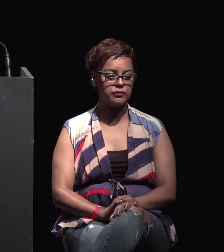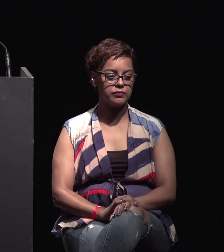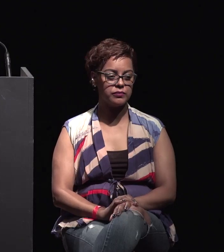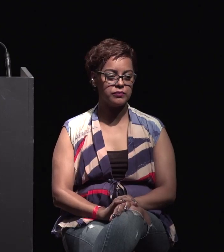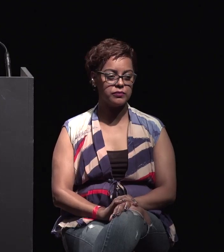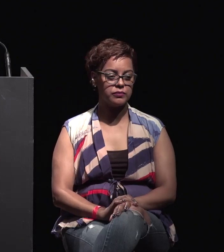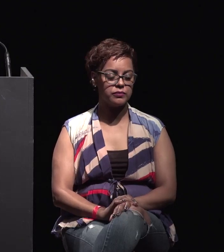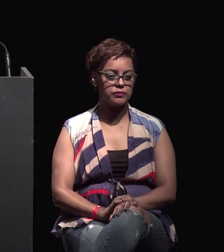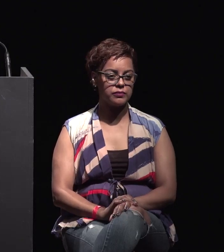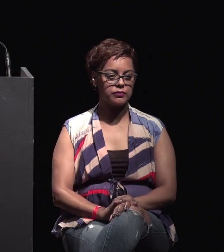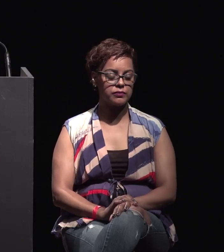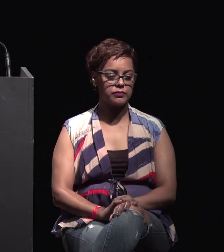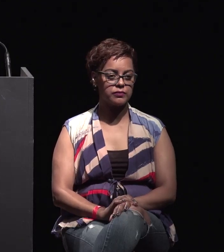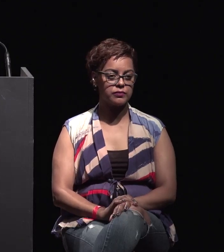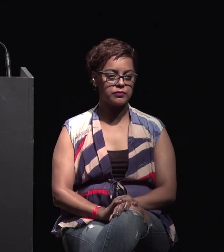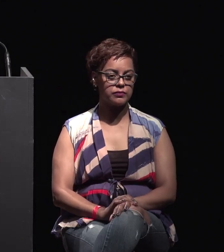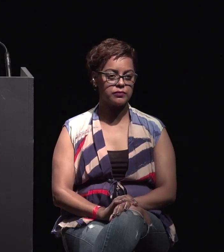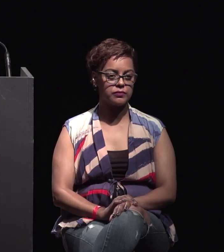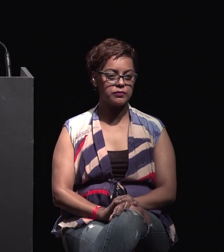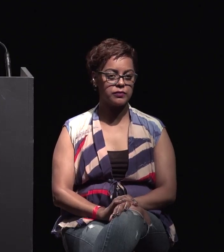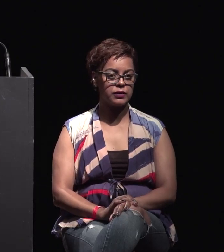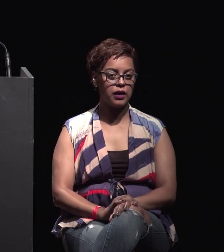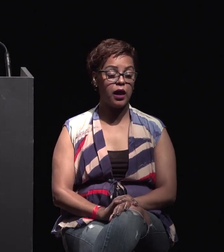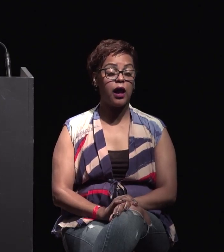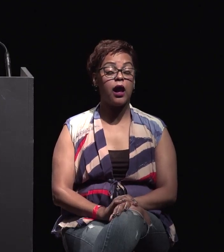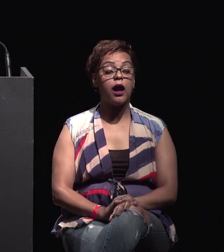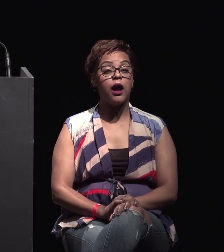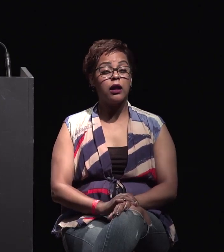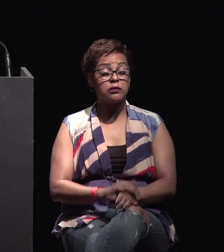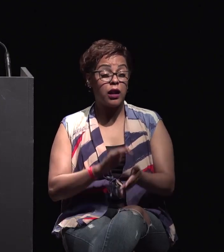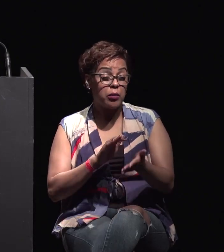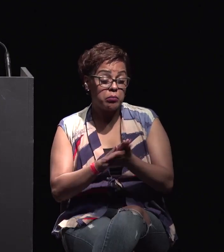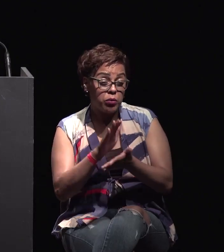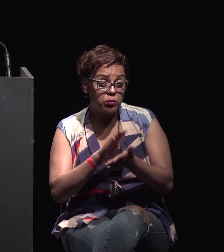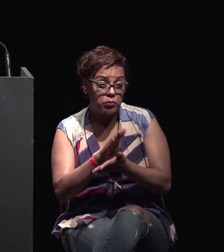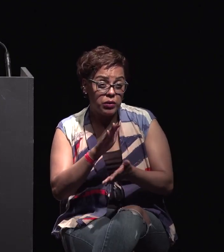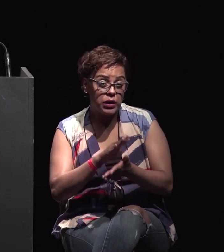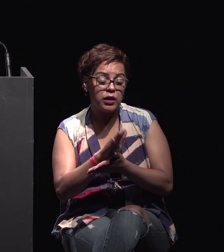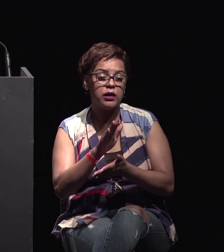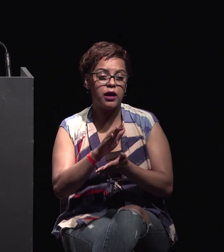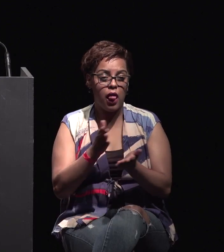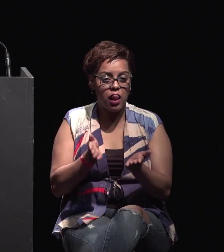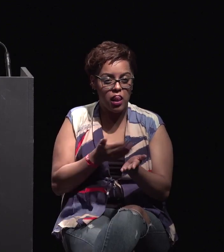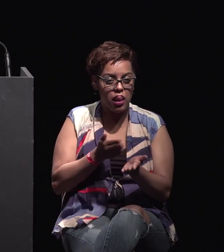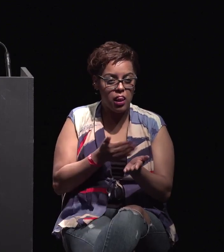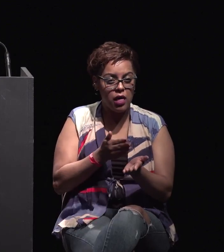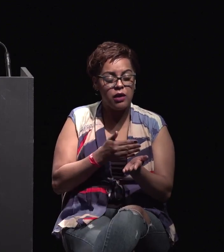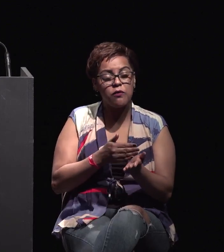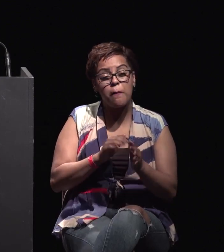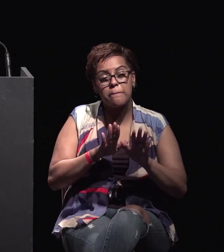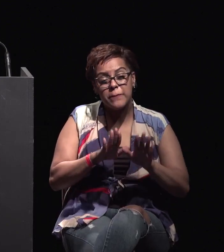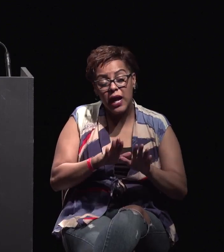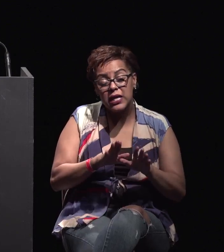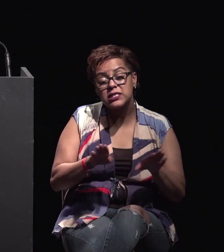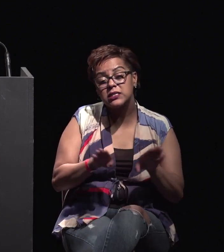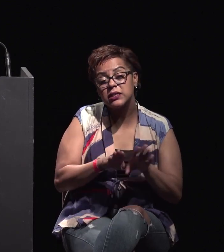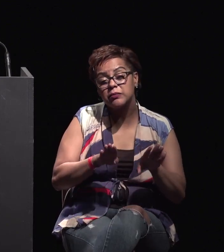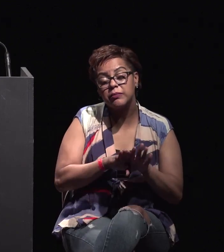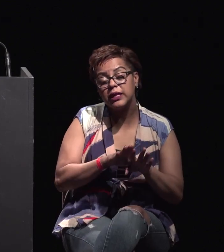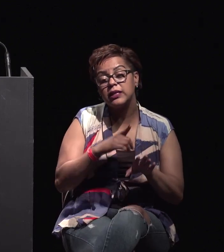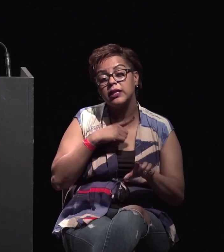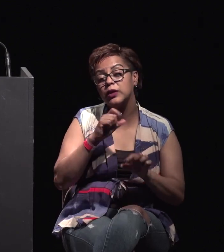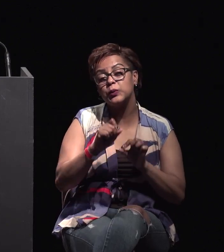além de publicar essas obras, tem havido um fomento também da